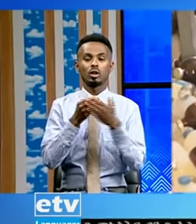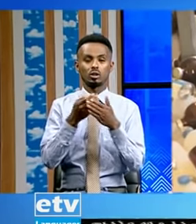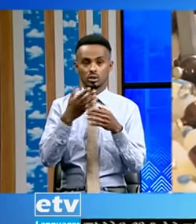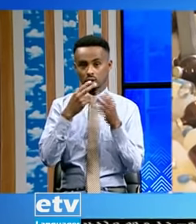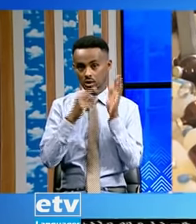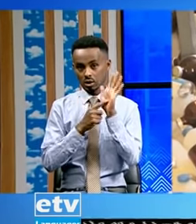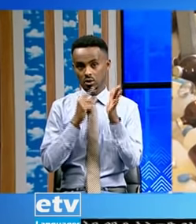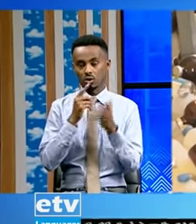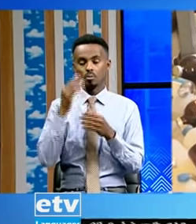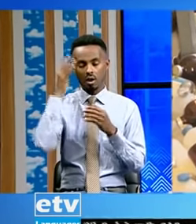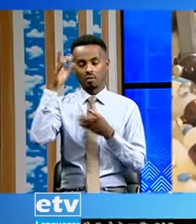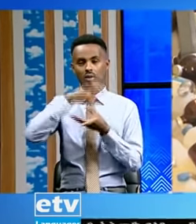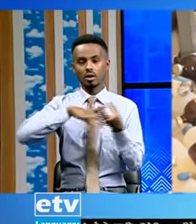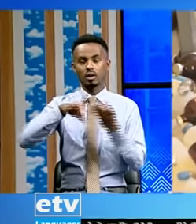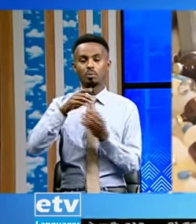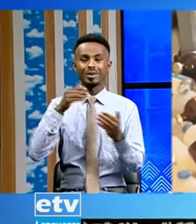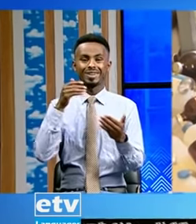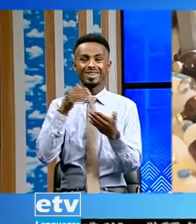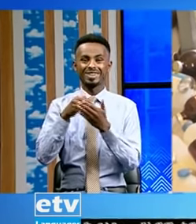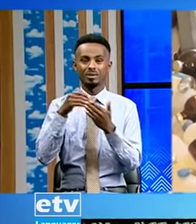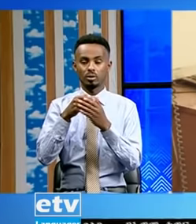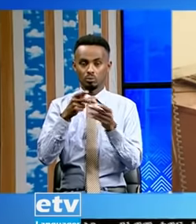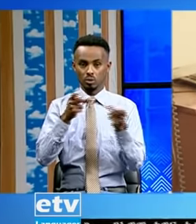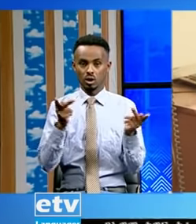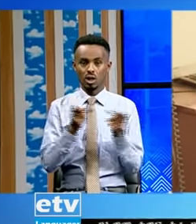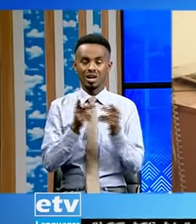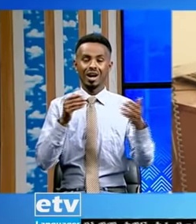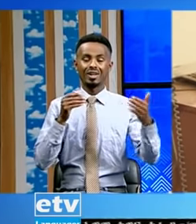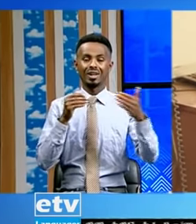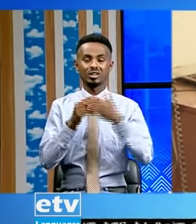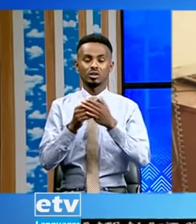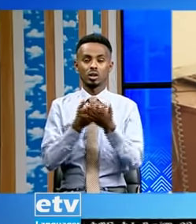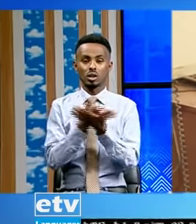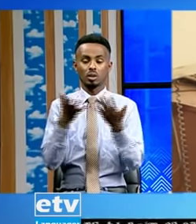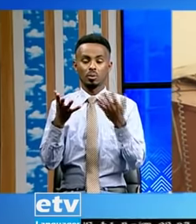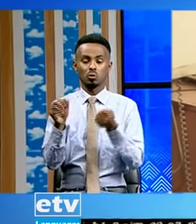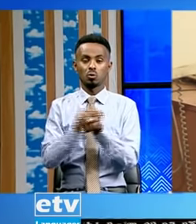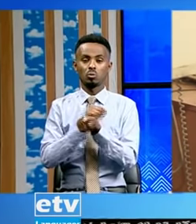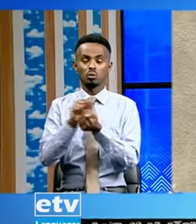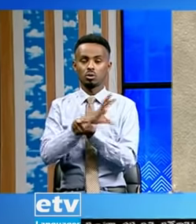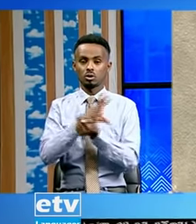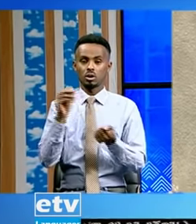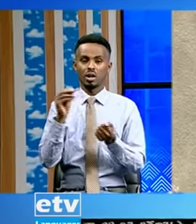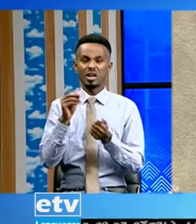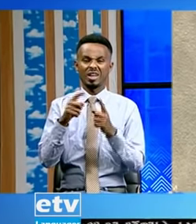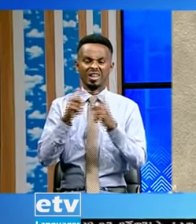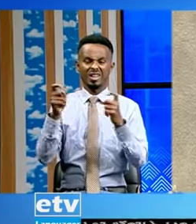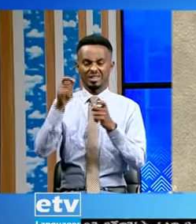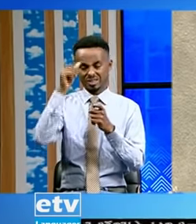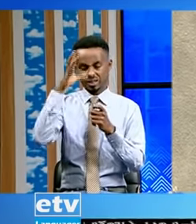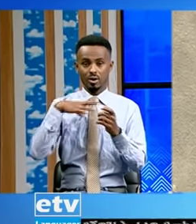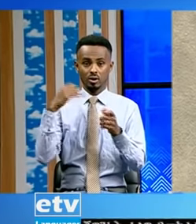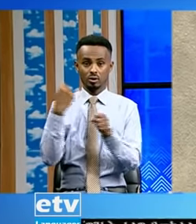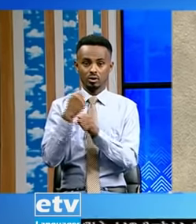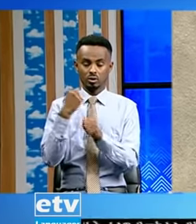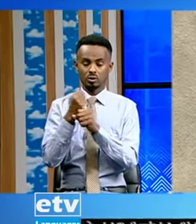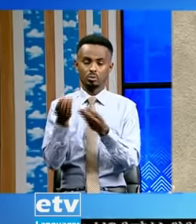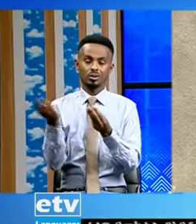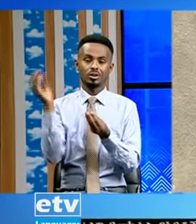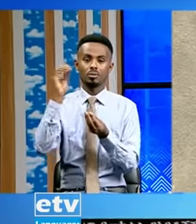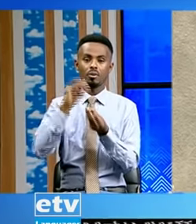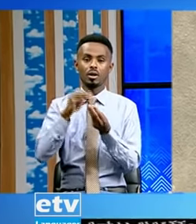ነው። በአፋር ክልልም በየደረሰበት ካደረሳቸው የንብረት ውድመቶችና ኢሰብአዊ ድርጊቶች